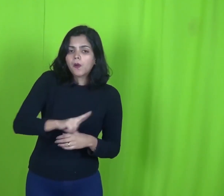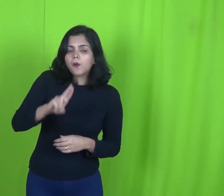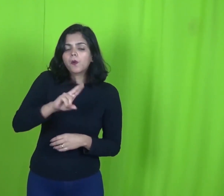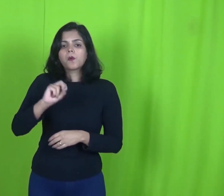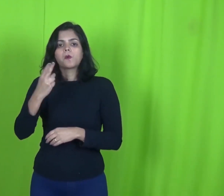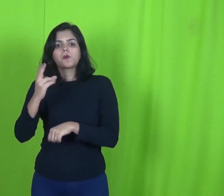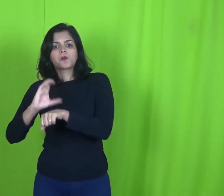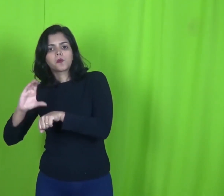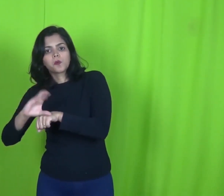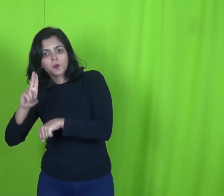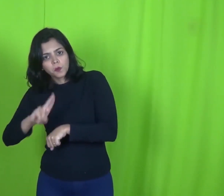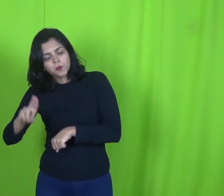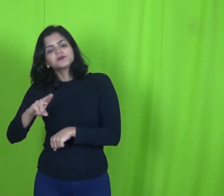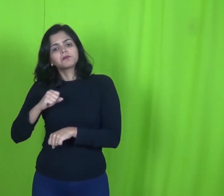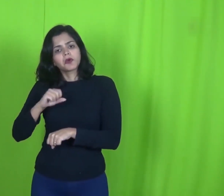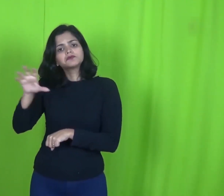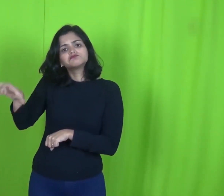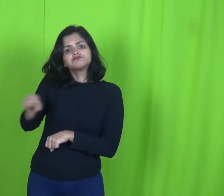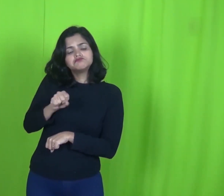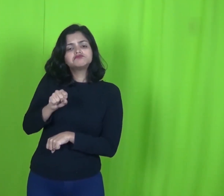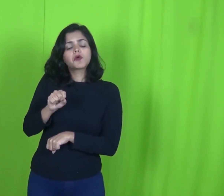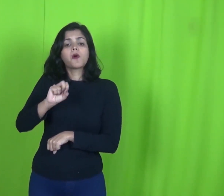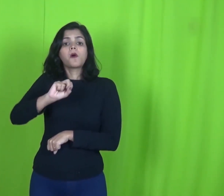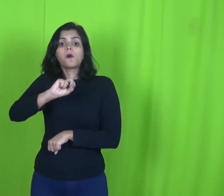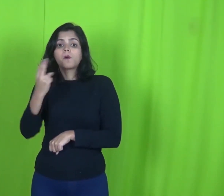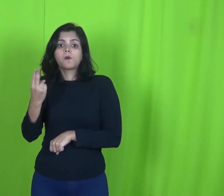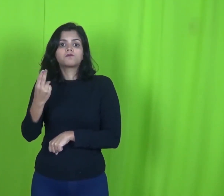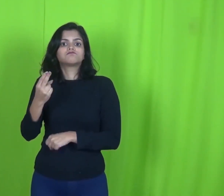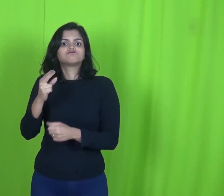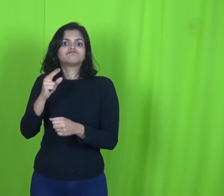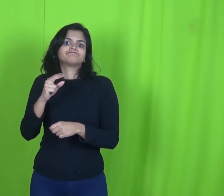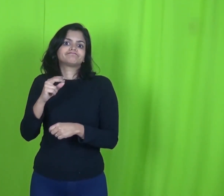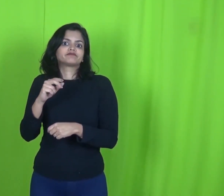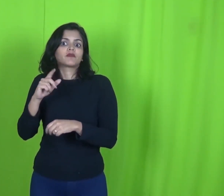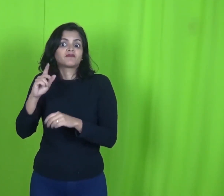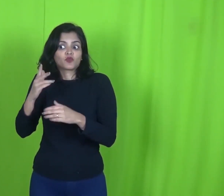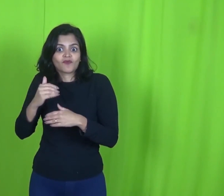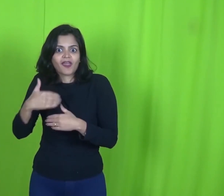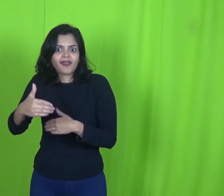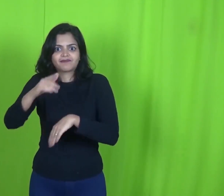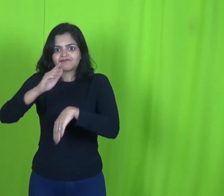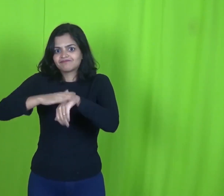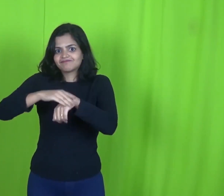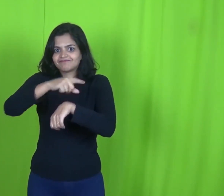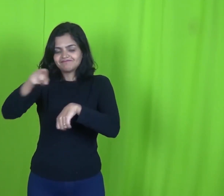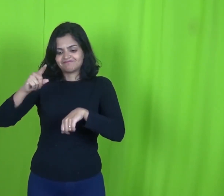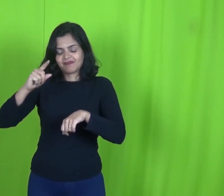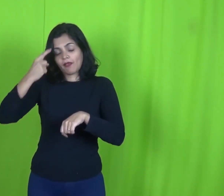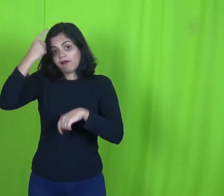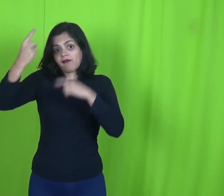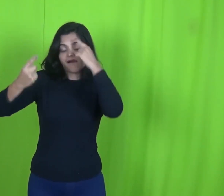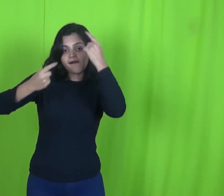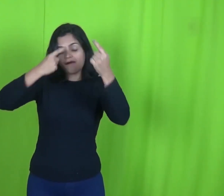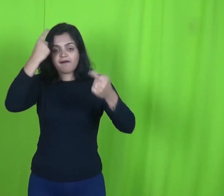escola, em cursos, nós temos materiais a serem utilizados. Então, você